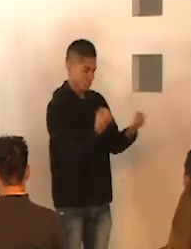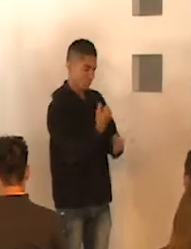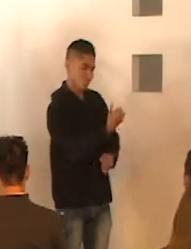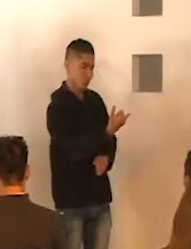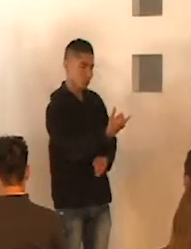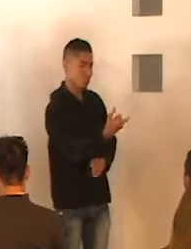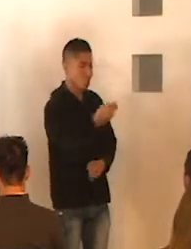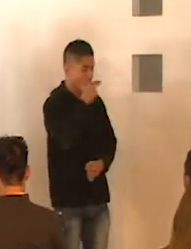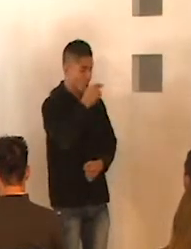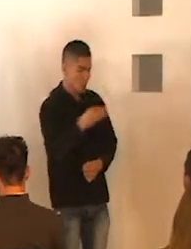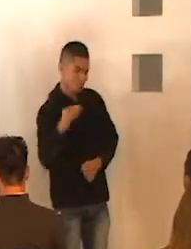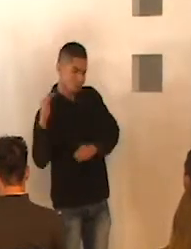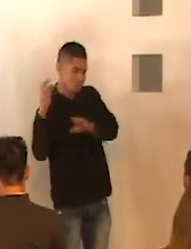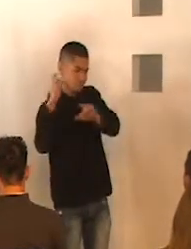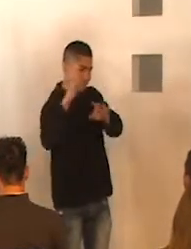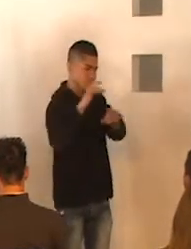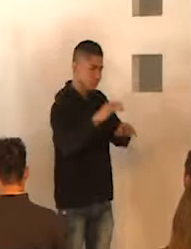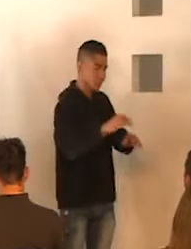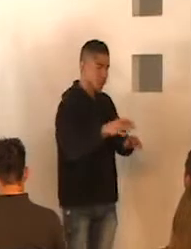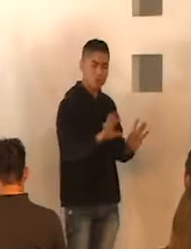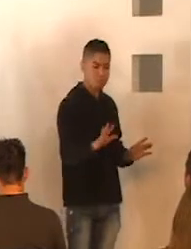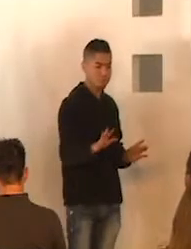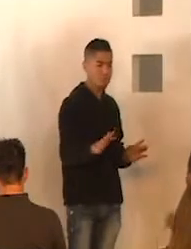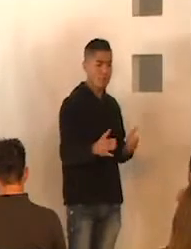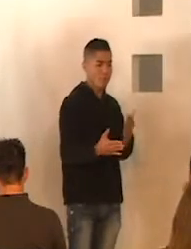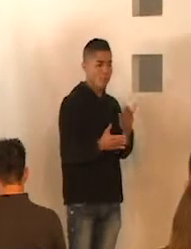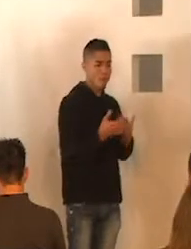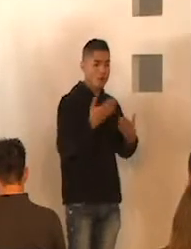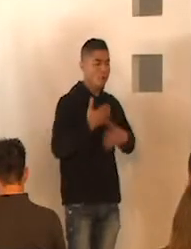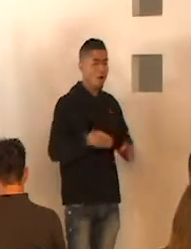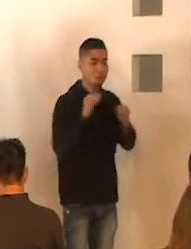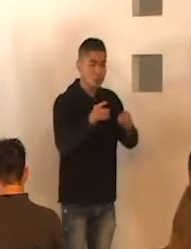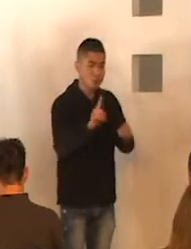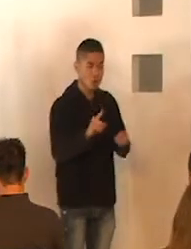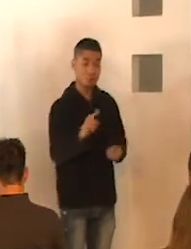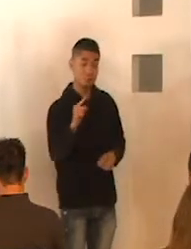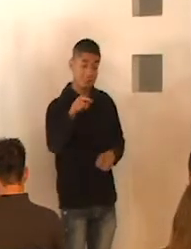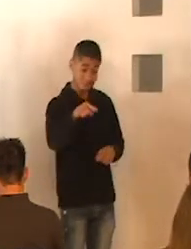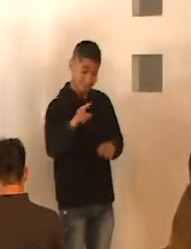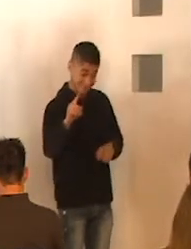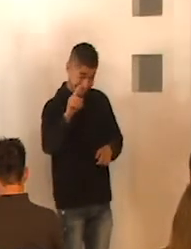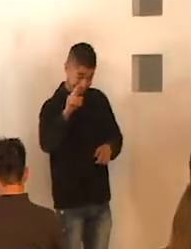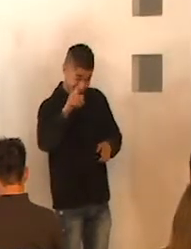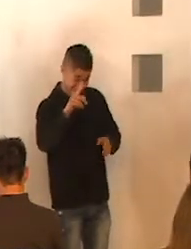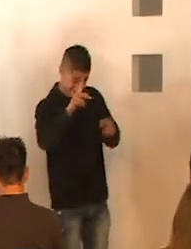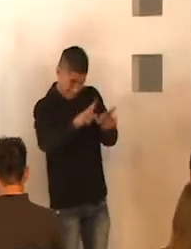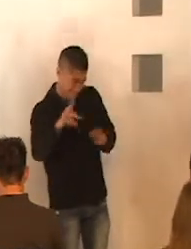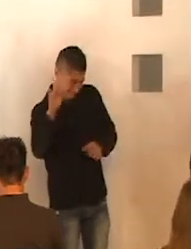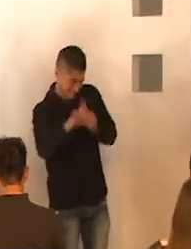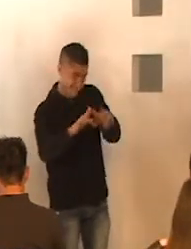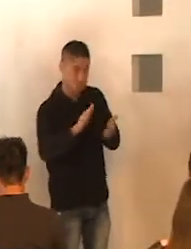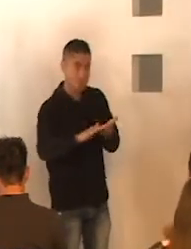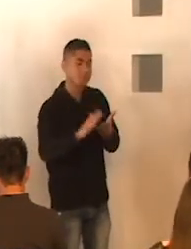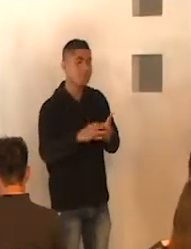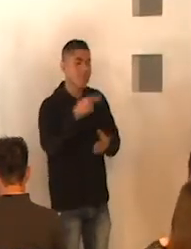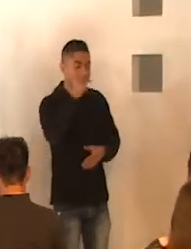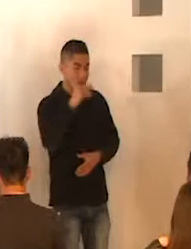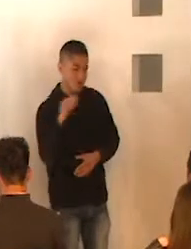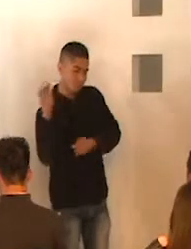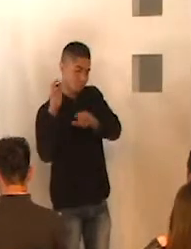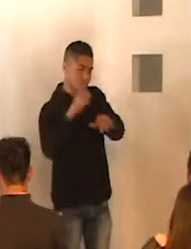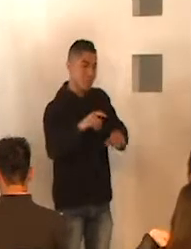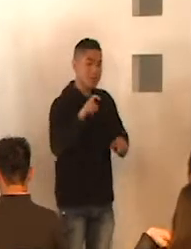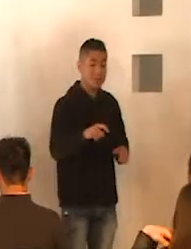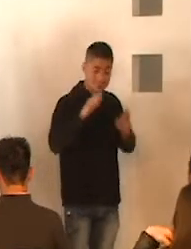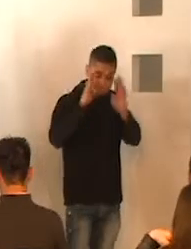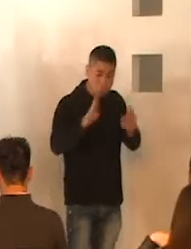una atención no especial, sencillamente en la preparación que uno tiene desde los ámbitos pedagógicos, sino también en